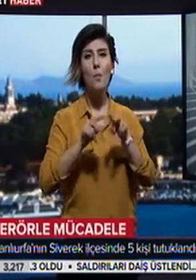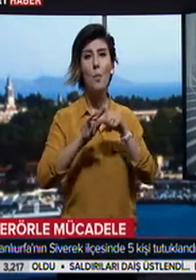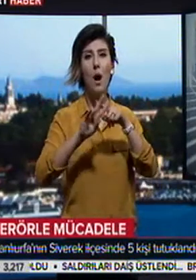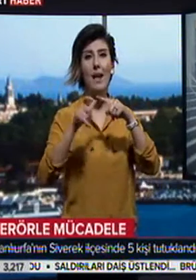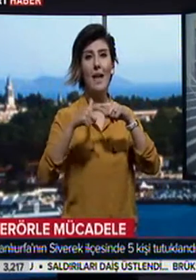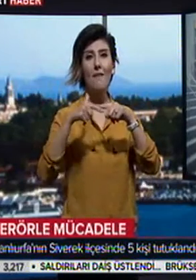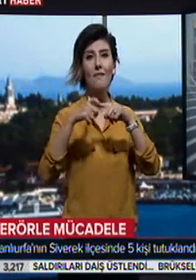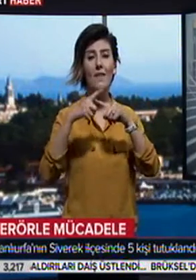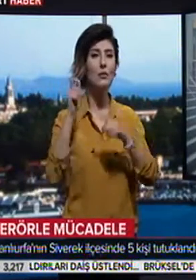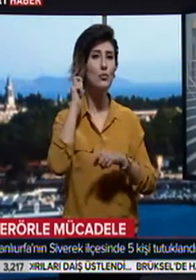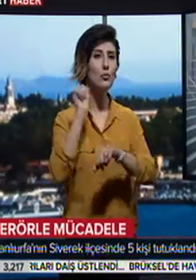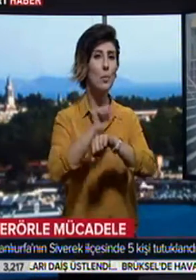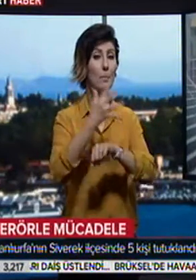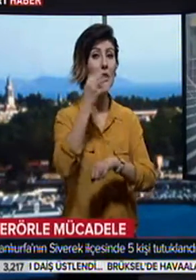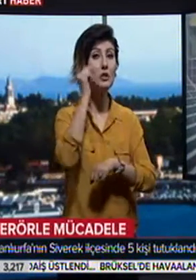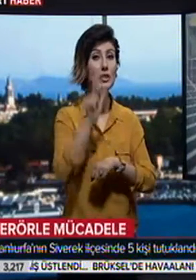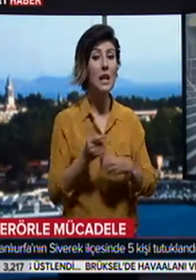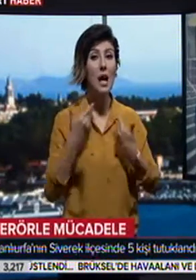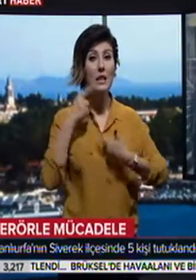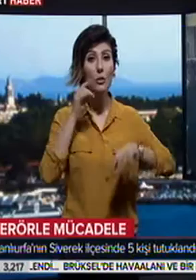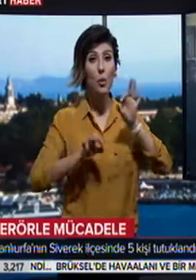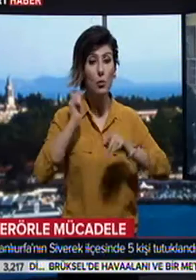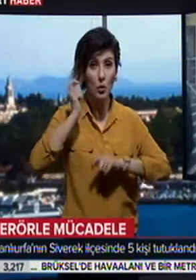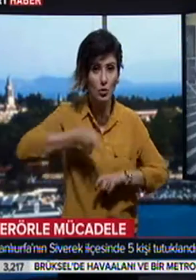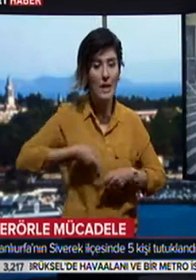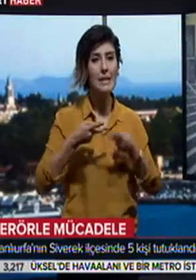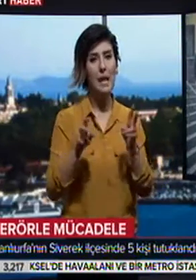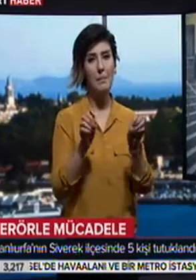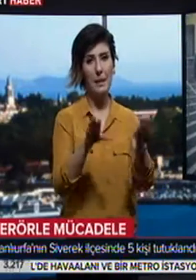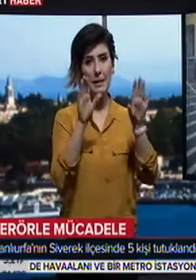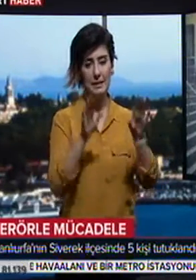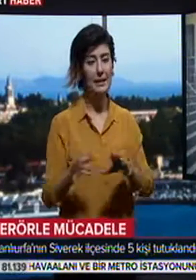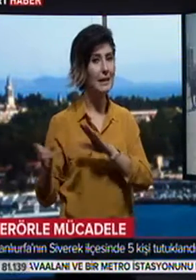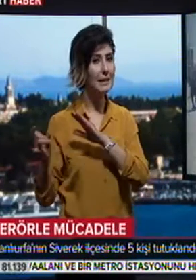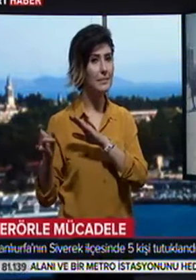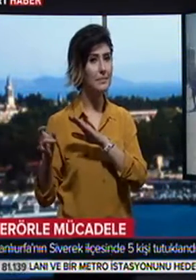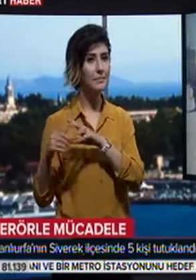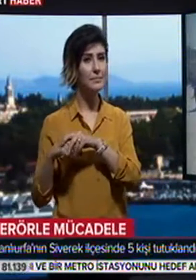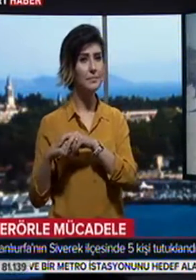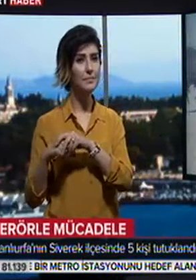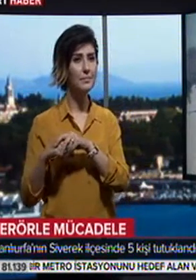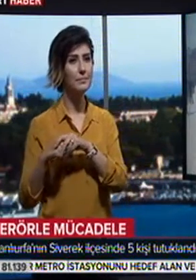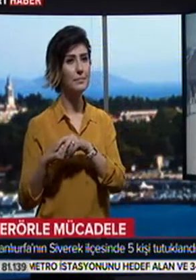suçlarından tutuklandı. 5 kişi ise adli kontrol şartıyla serbest bırakıldı.